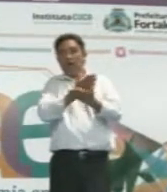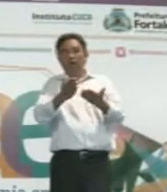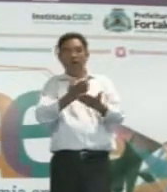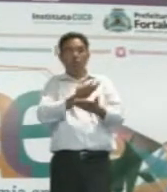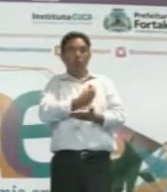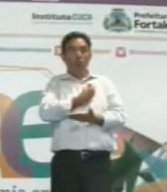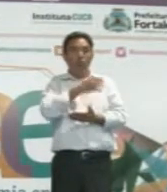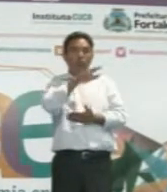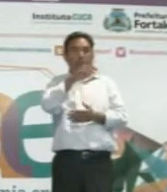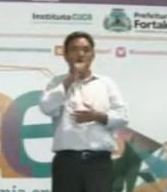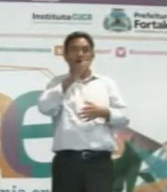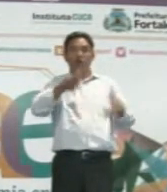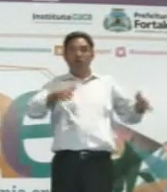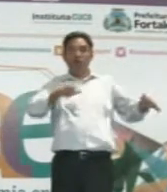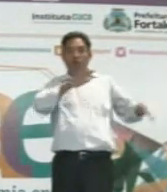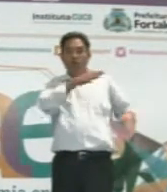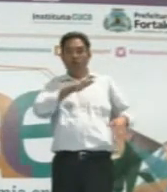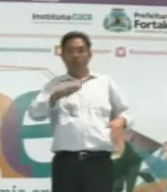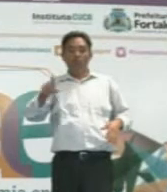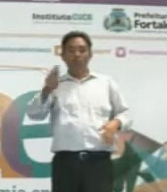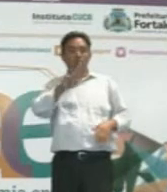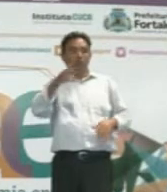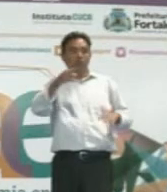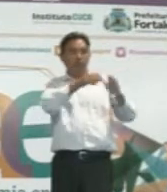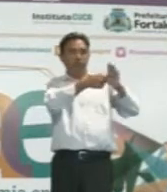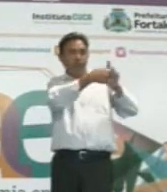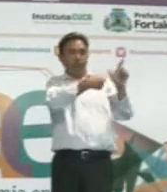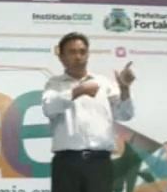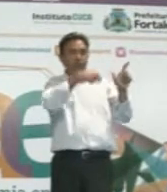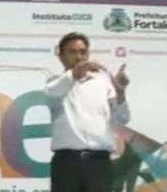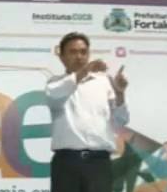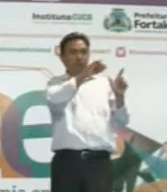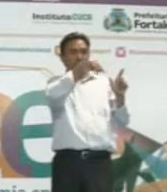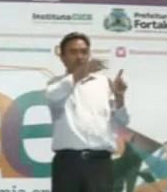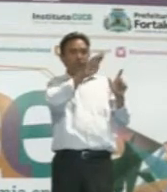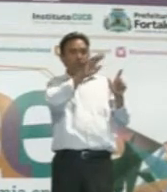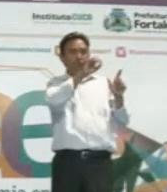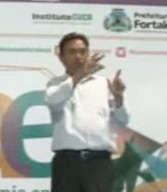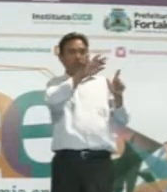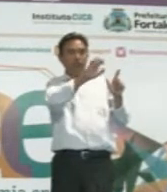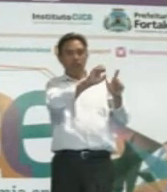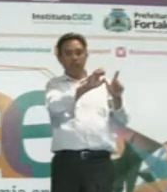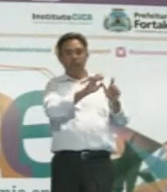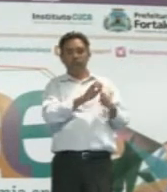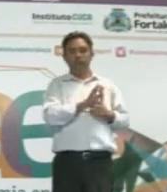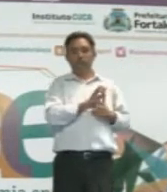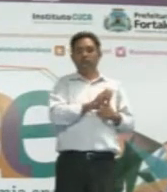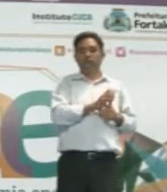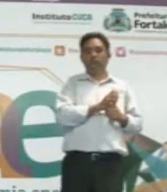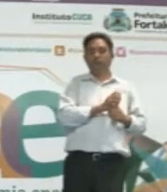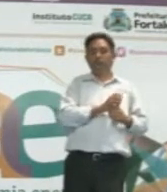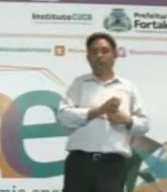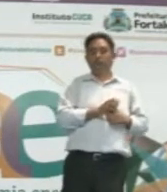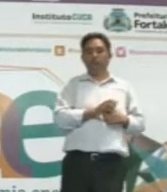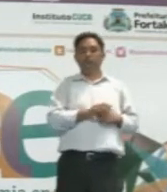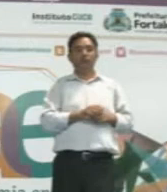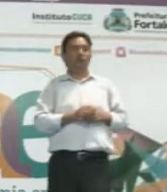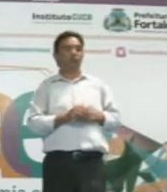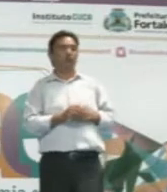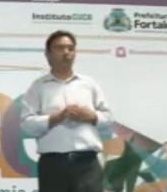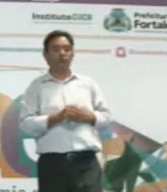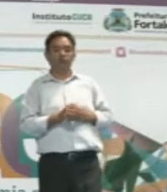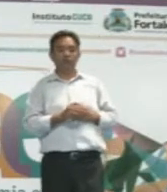organismos vivos. Bebê, grife esse termo aí, ó, limítrofe, e o que ele representa, tá? Então, nutriente